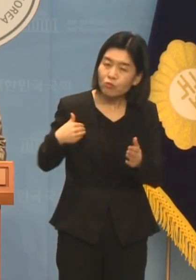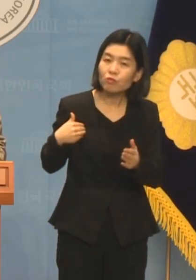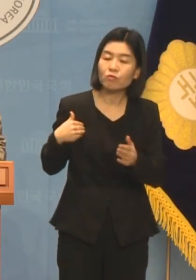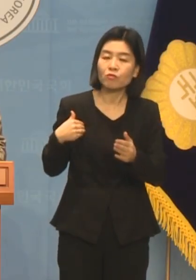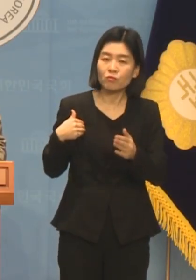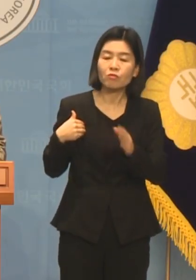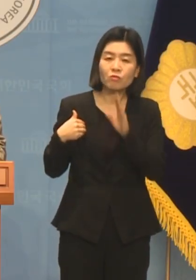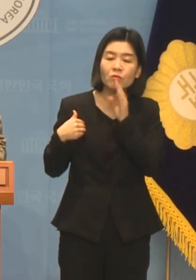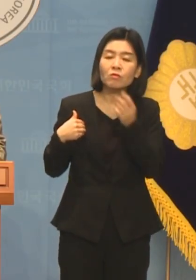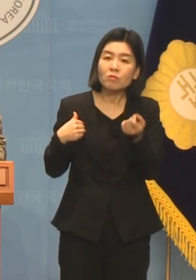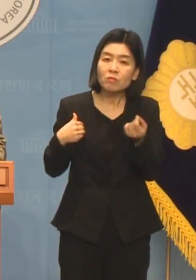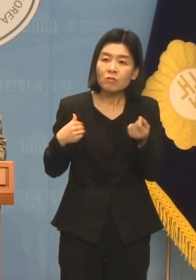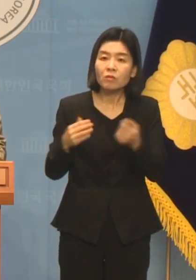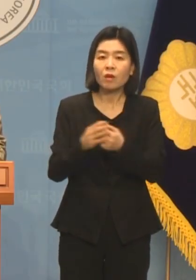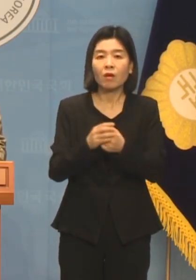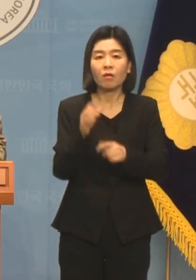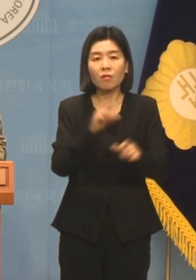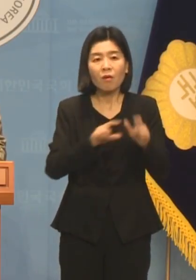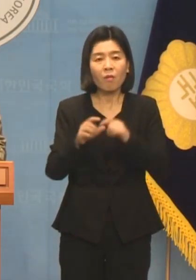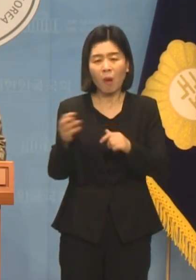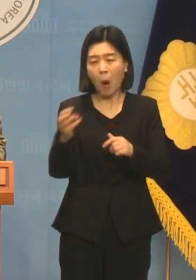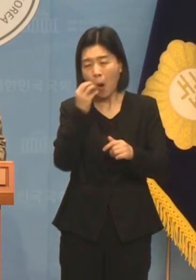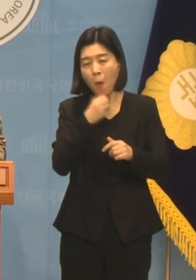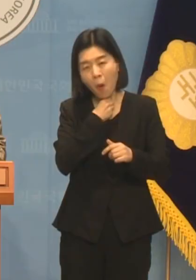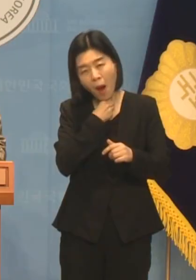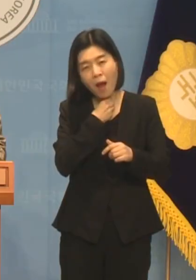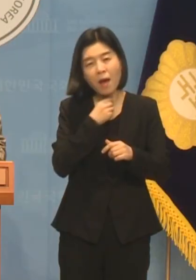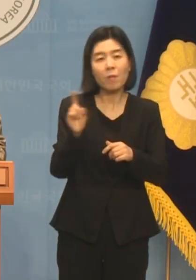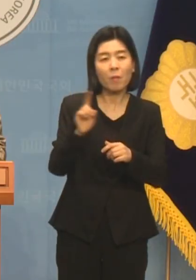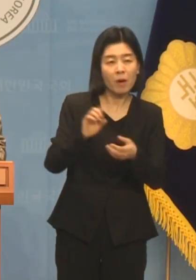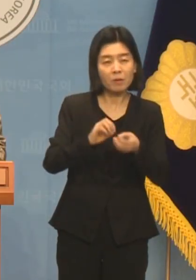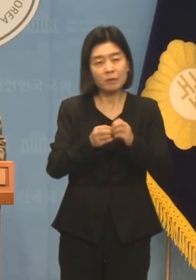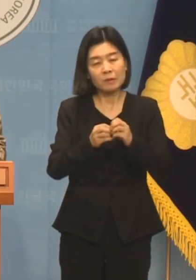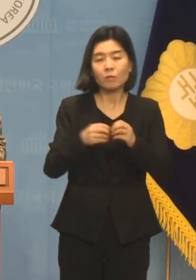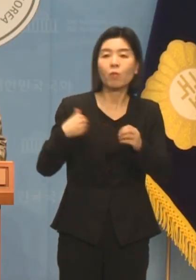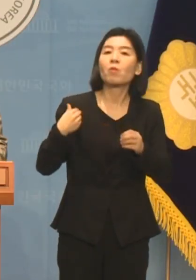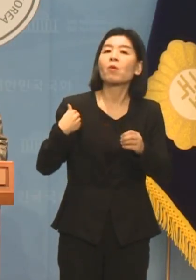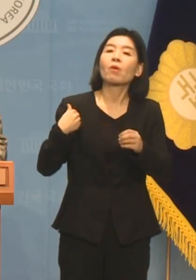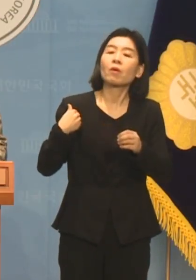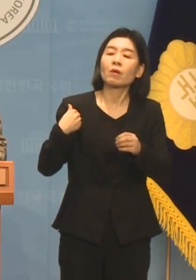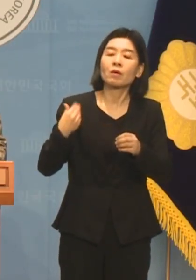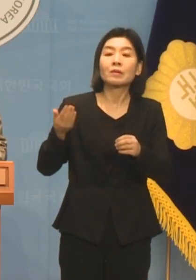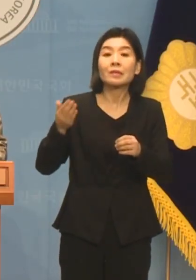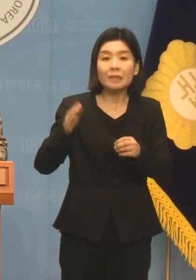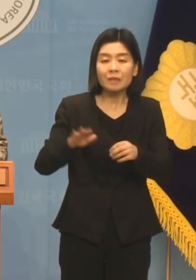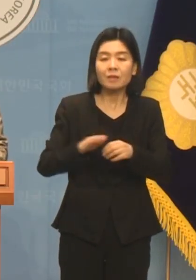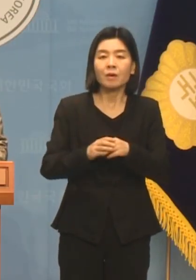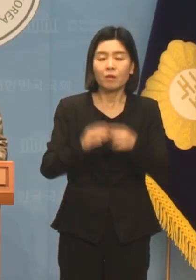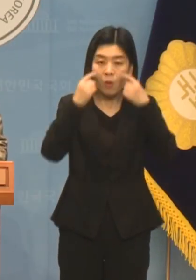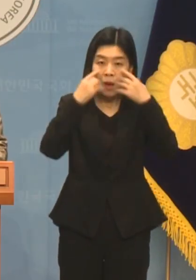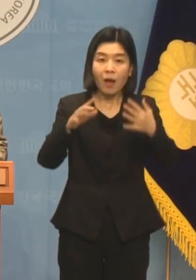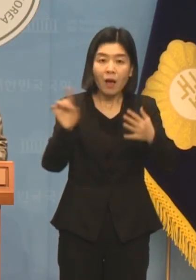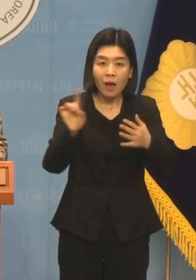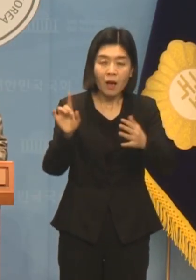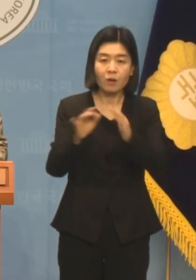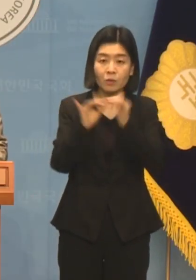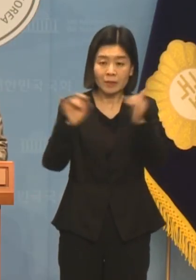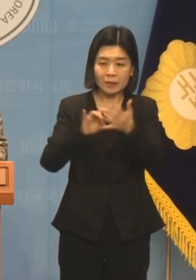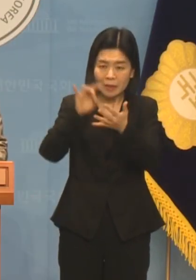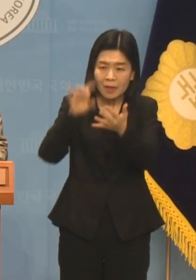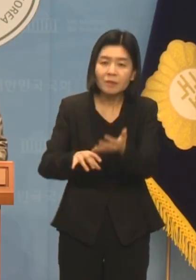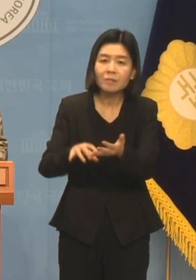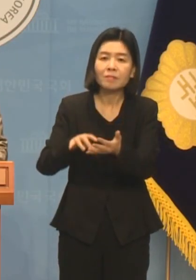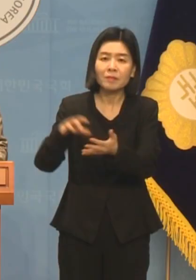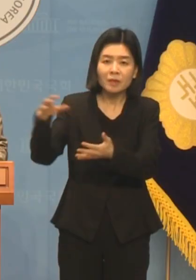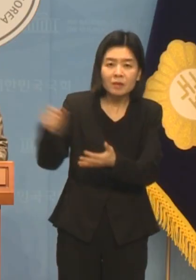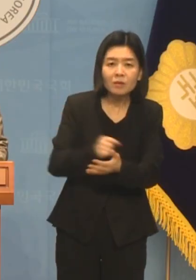하기 위해서인지 업체와 짬짬이 페이백을 받기 위함인지 알 수는 없습니다만은 분명한 것은 국민 혈세가